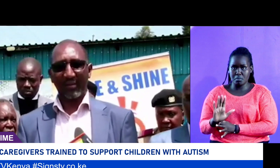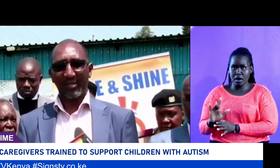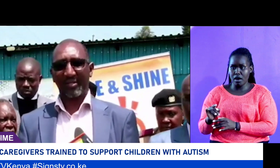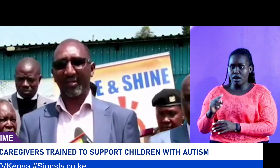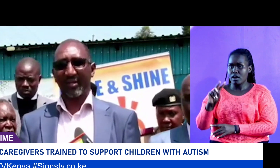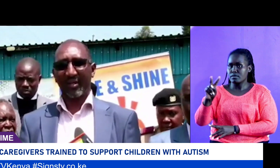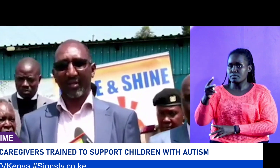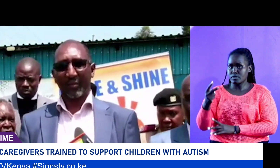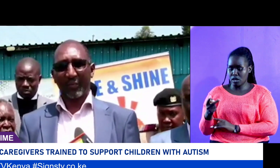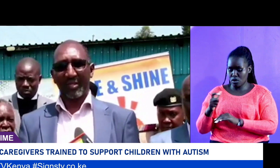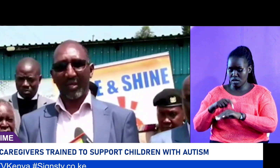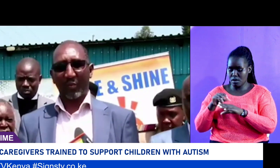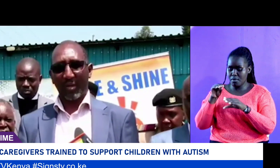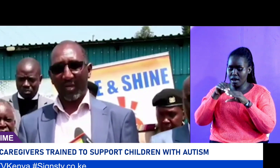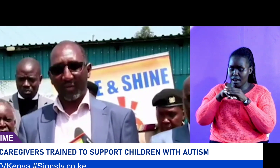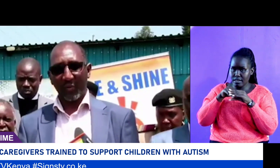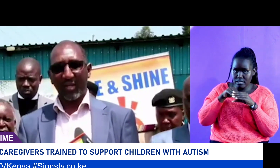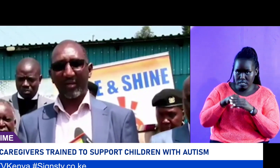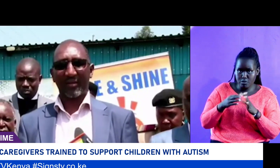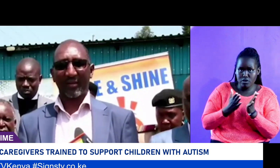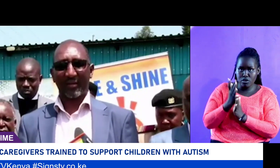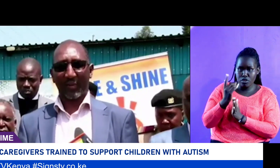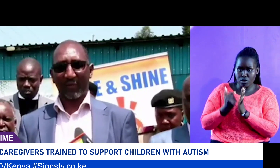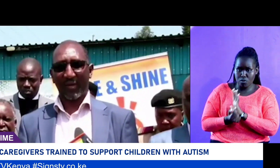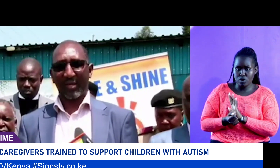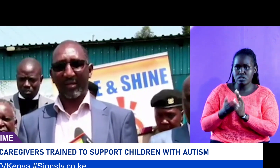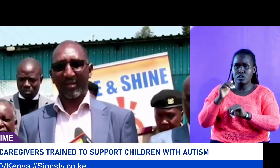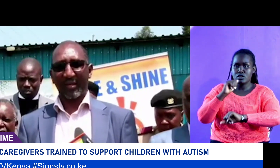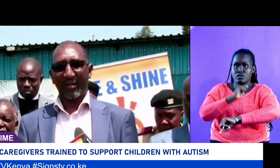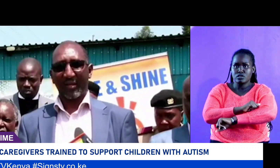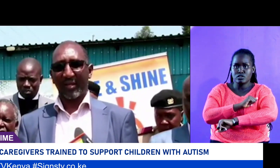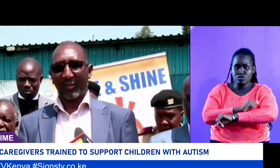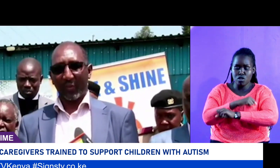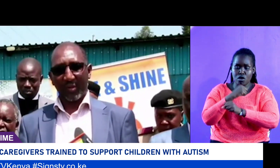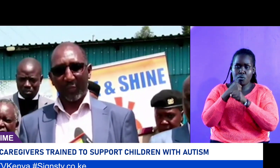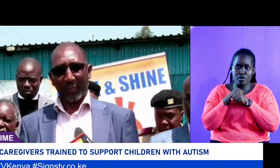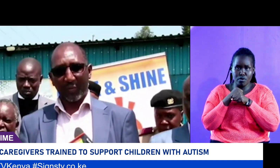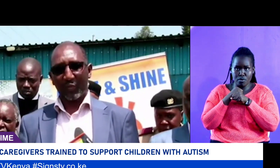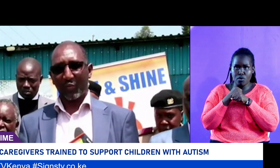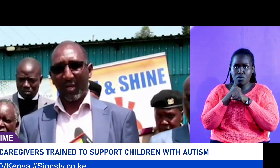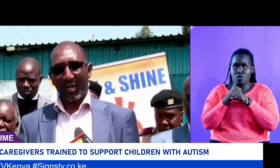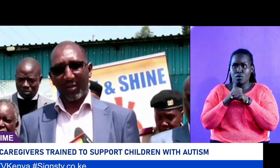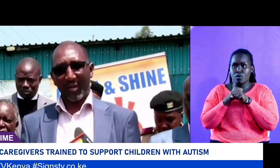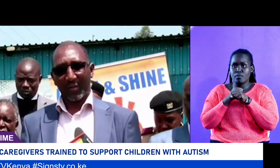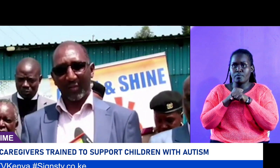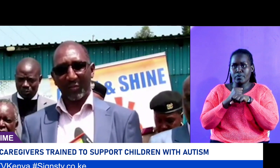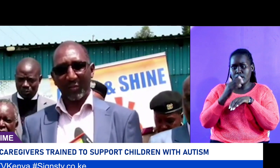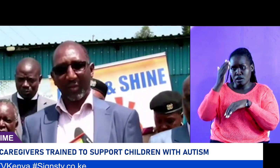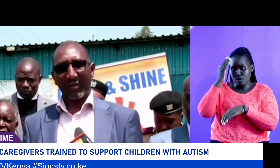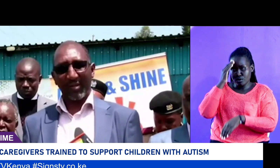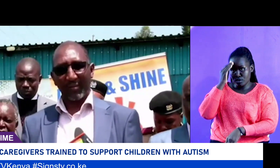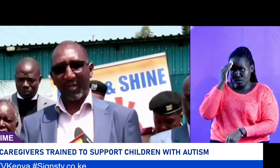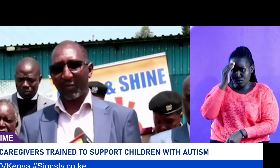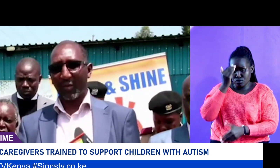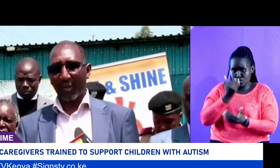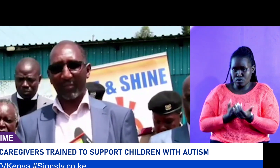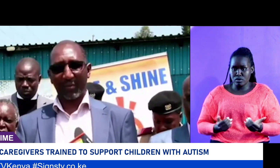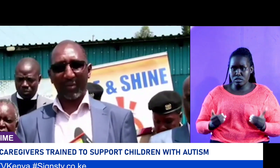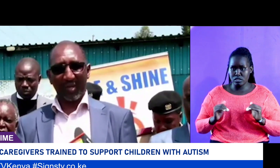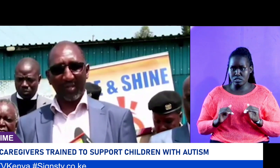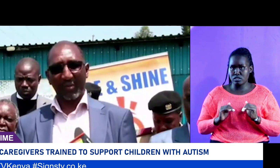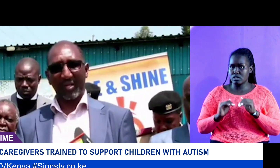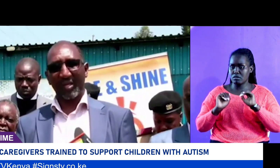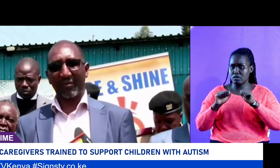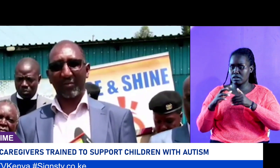ile assessment kupitia kwa shule tunafanya ili tuweze kujua hawa watoto wanaweza pelekwa